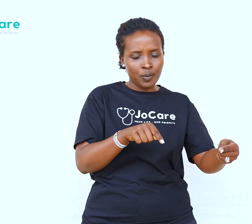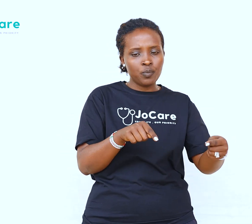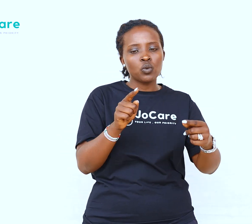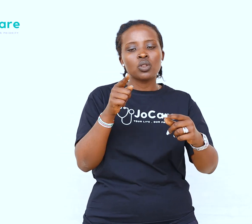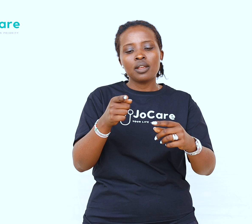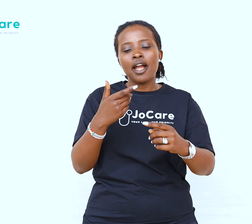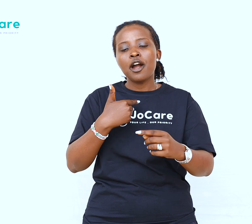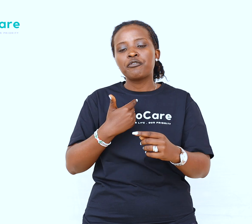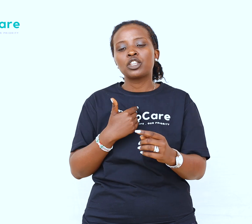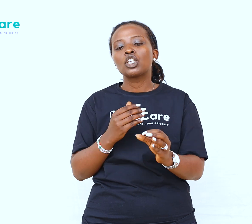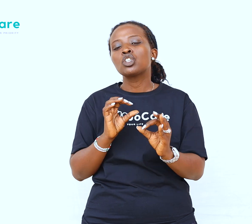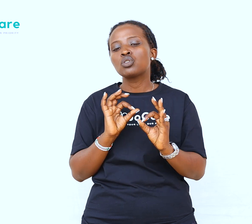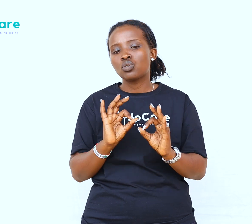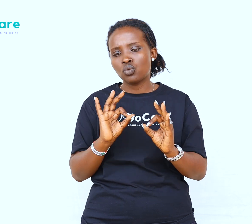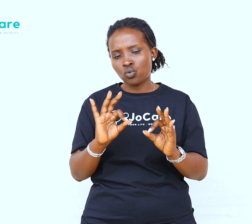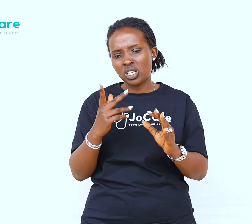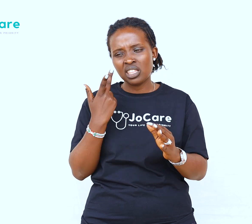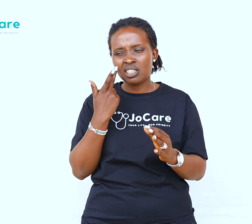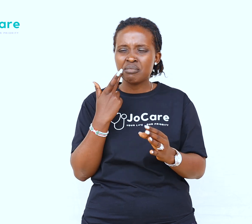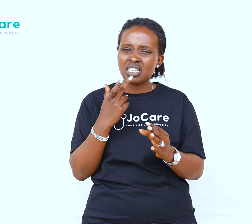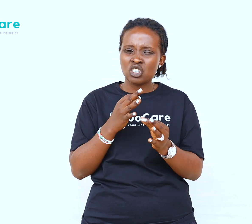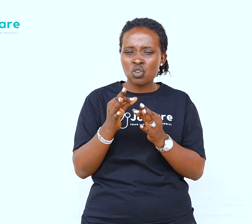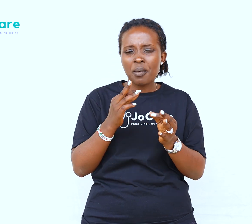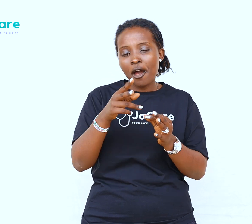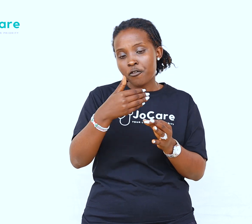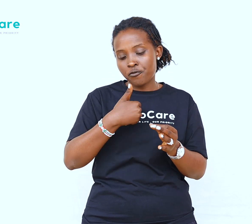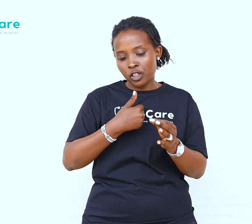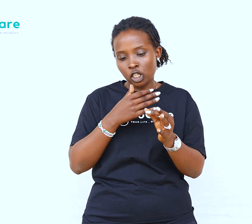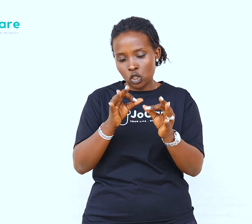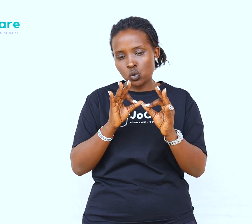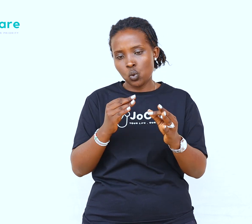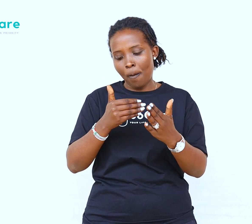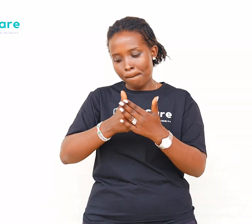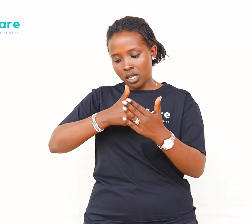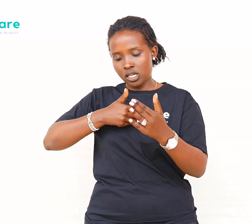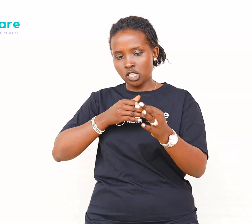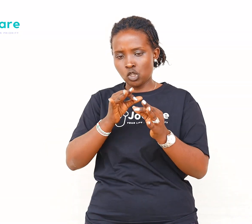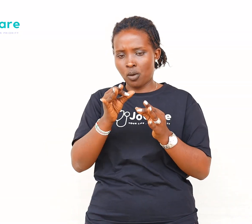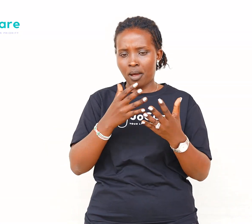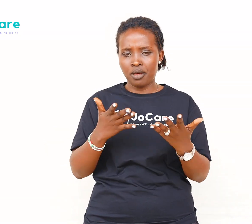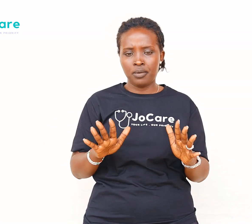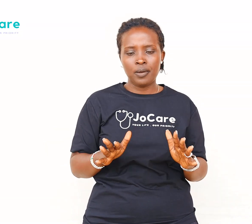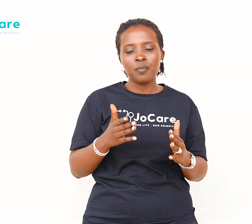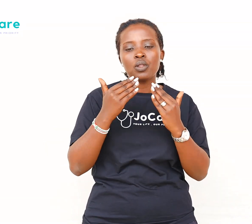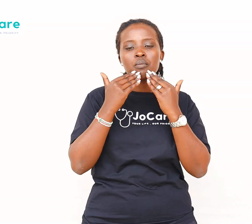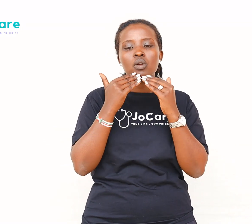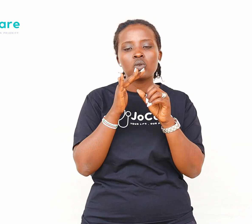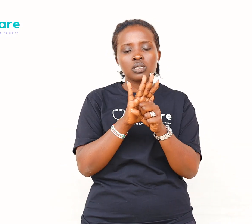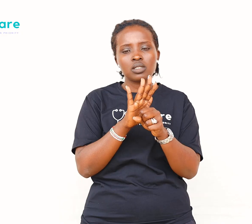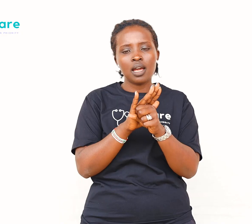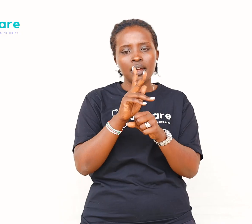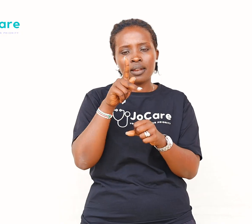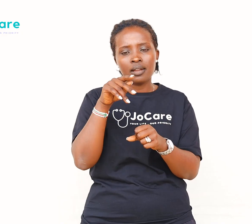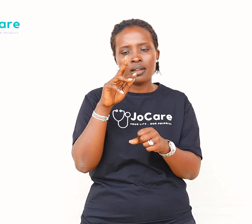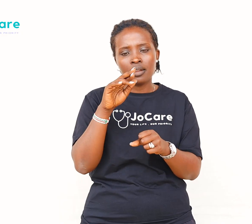kuba afite, navuga ngo afite iyo suku maze gusobanura. Yego. Urakoze cyane Prince. Nubwo uri